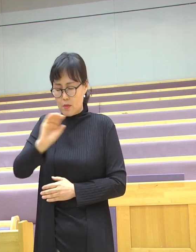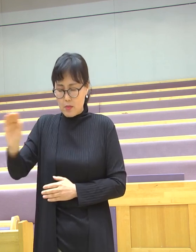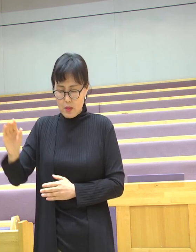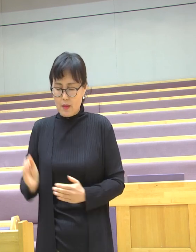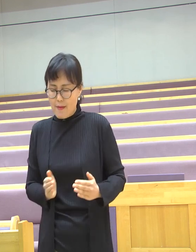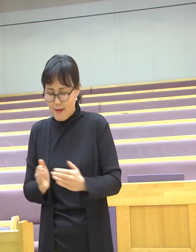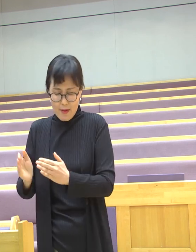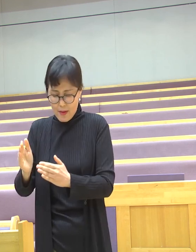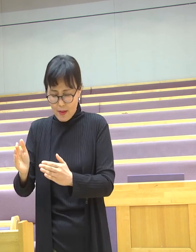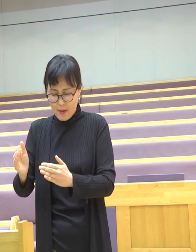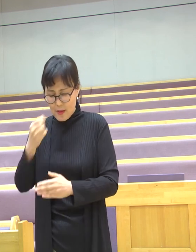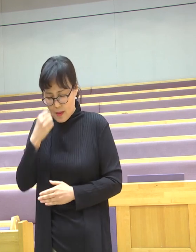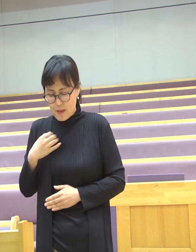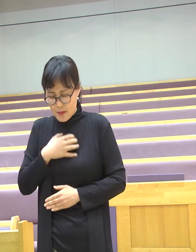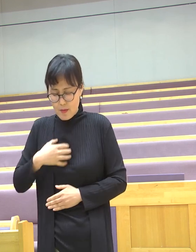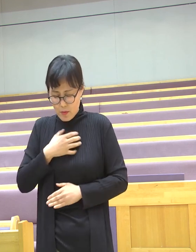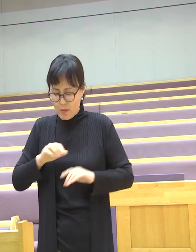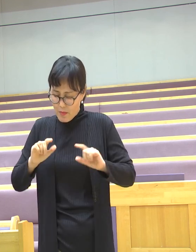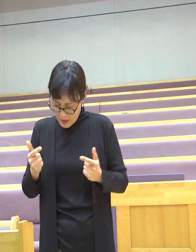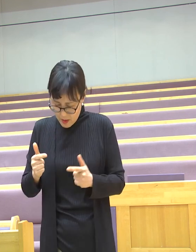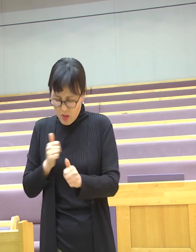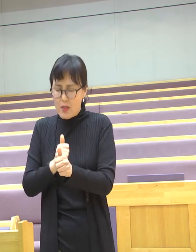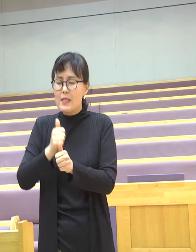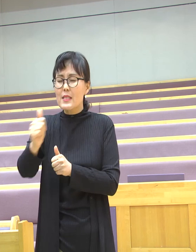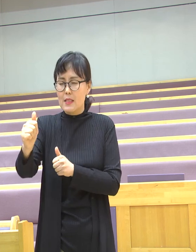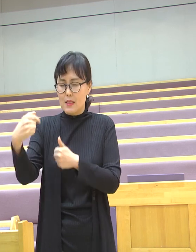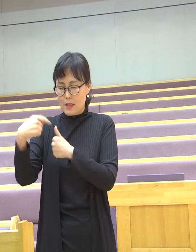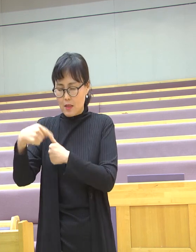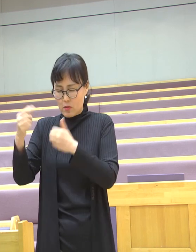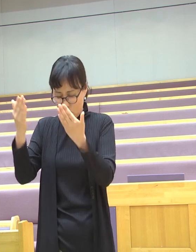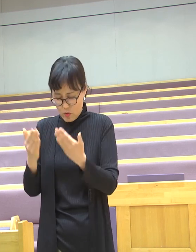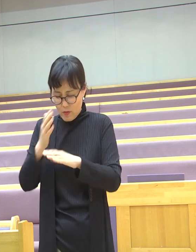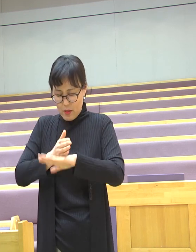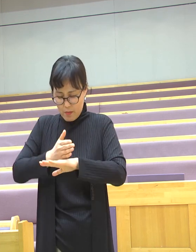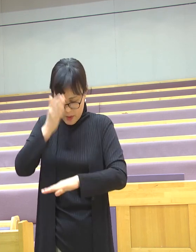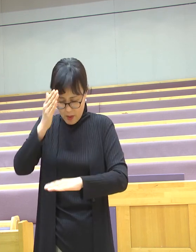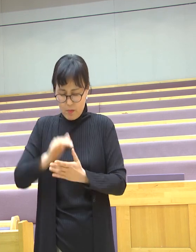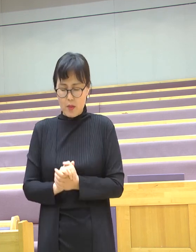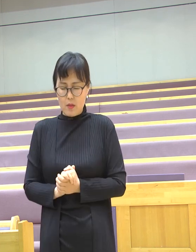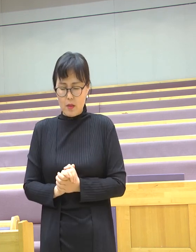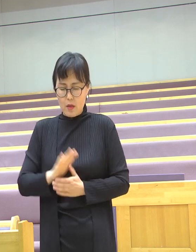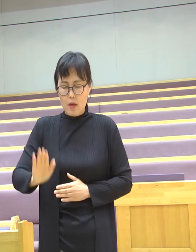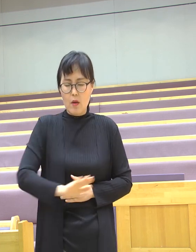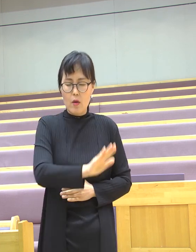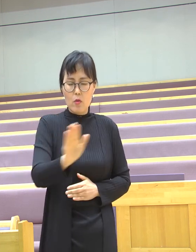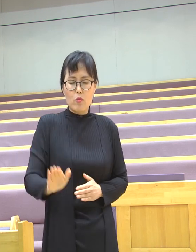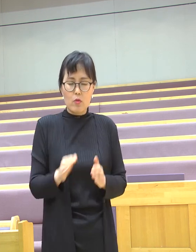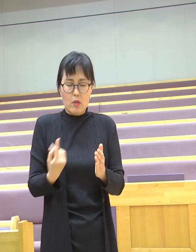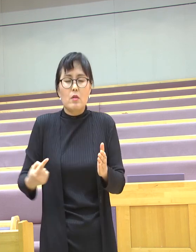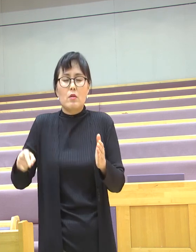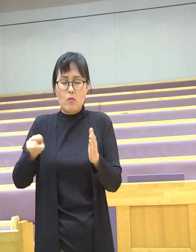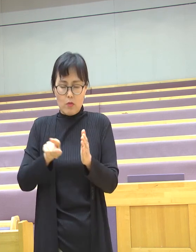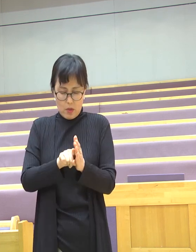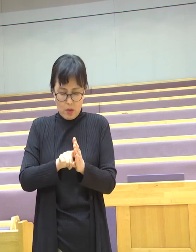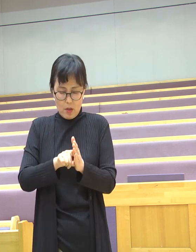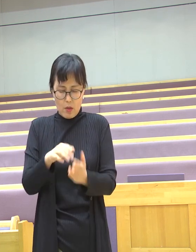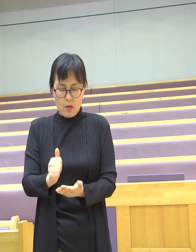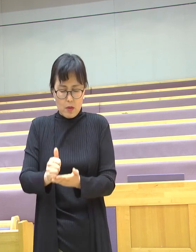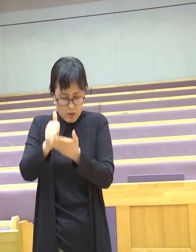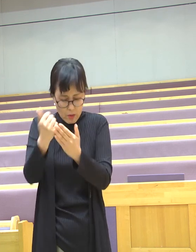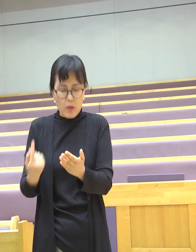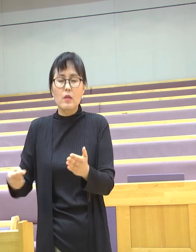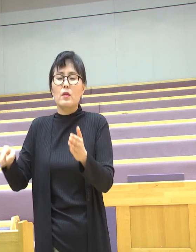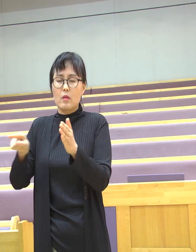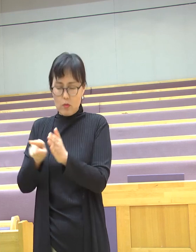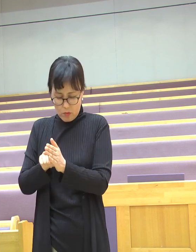아닌 승리임을 가르쳐 주심도 감사합니다. 우리를 위해 또 섬기기